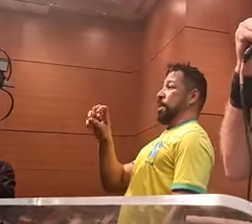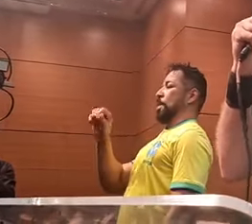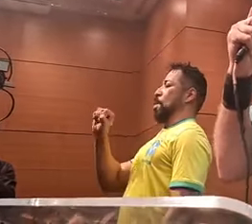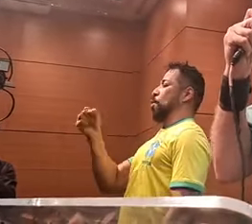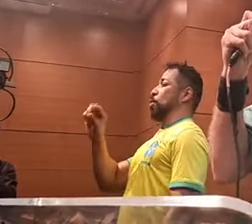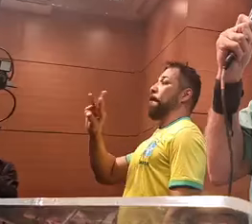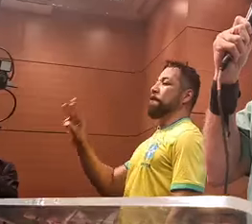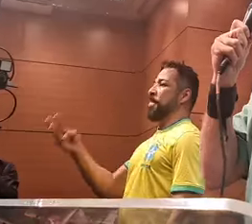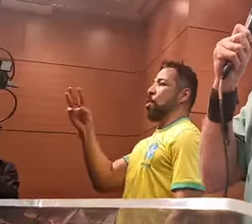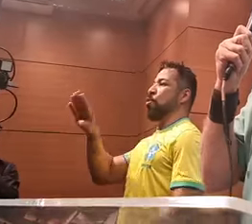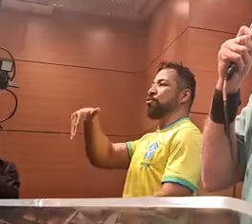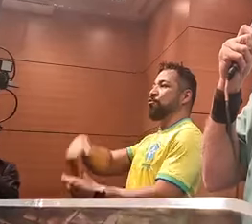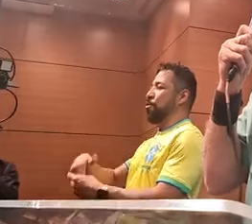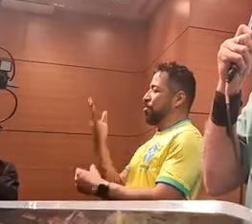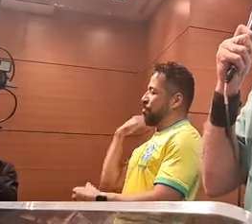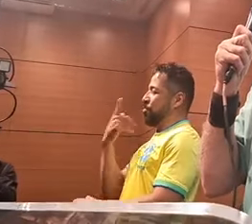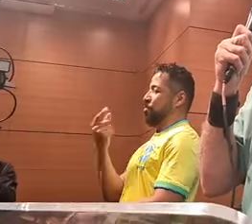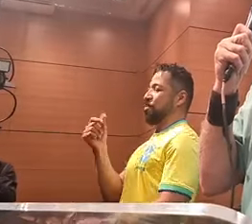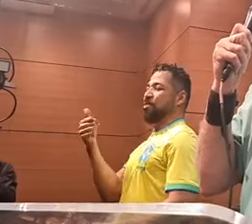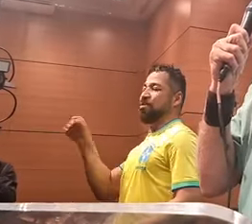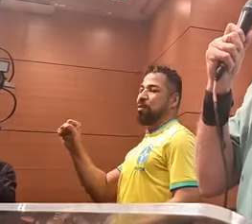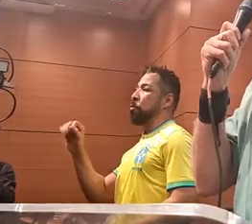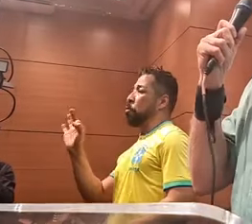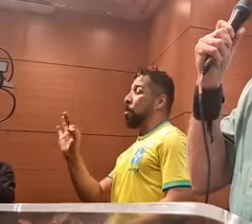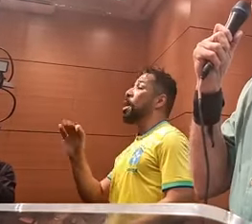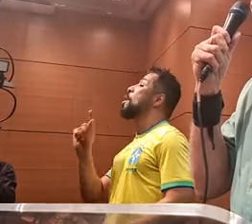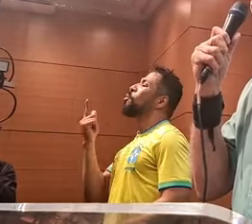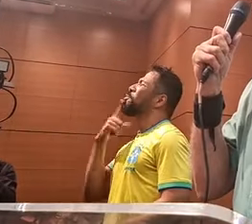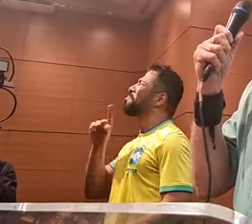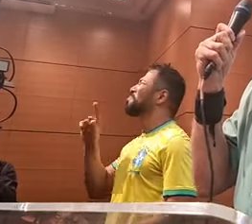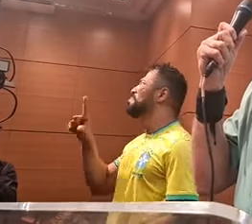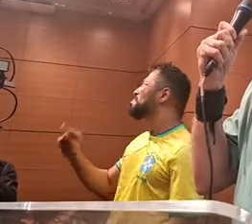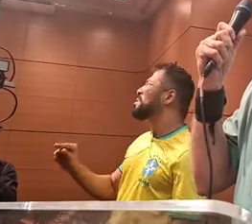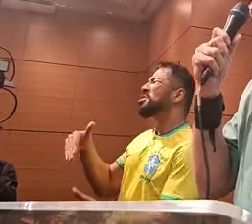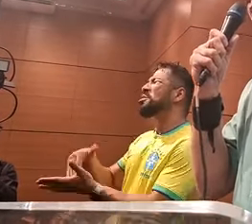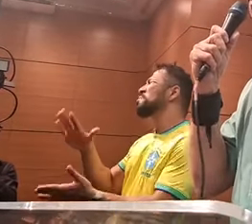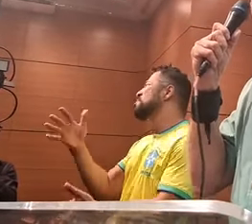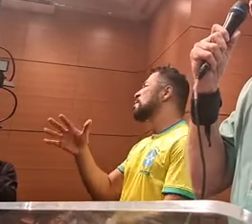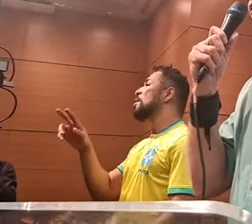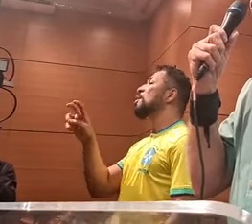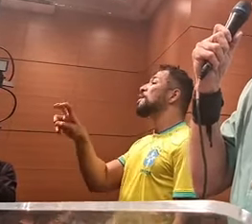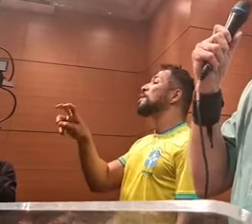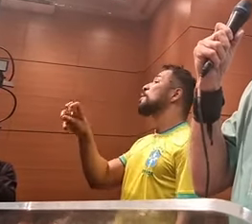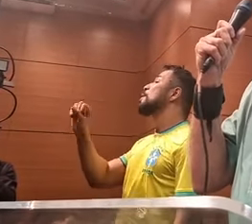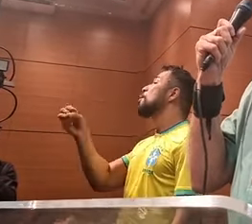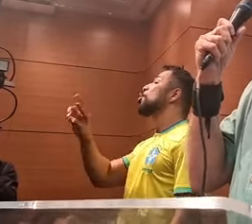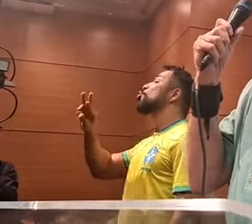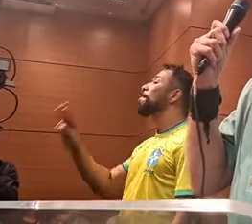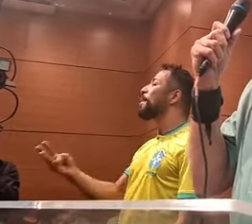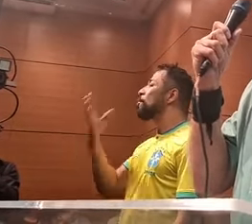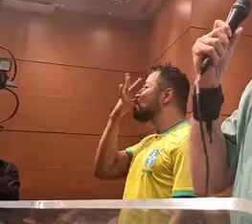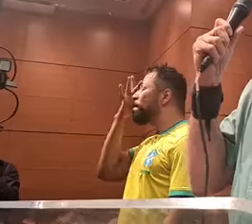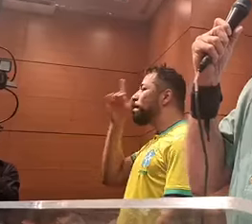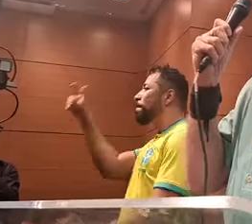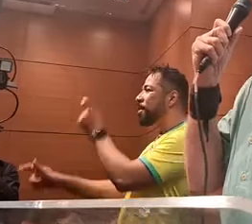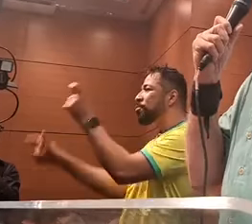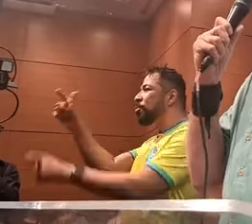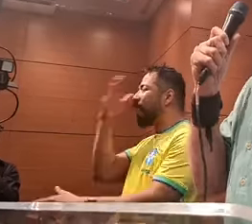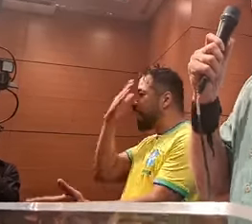de votos em 2018. Eu tive no mínimo 58 milhões de pessoas